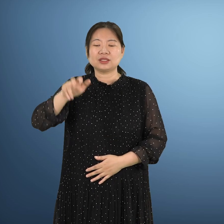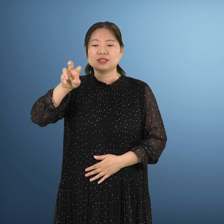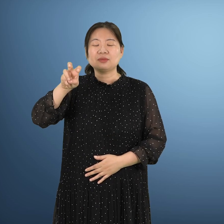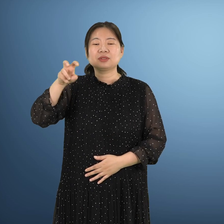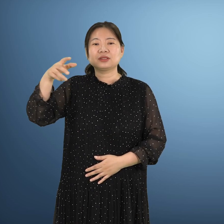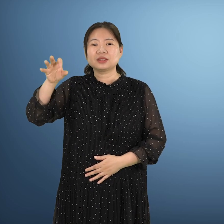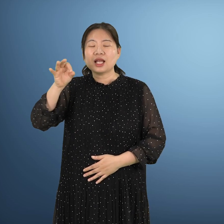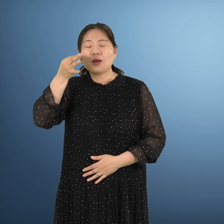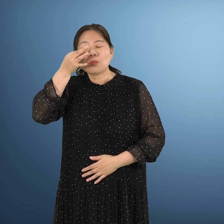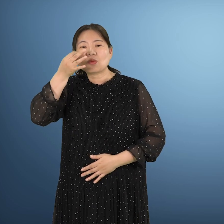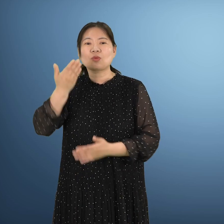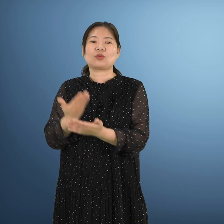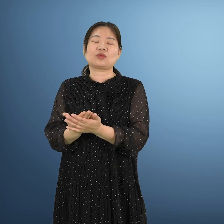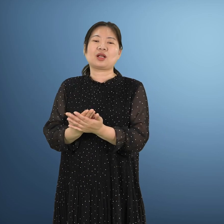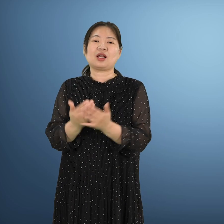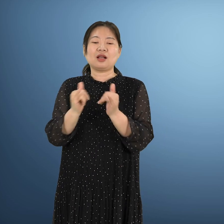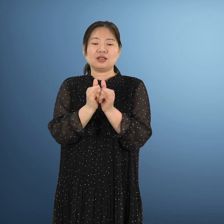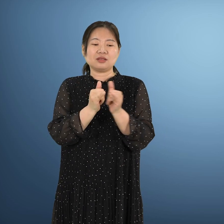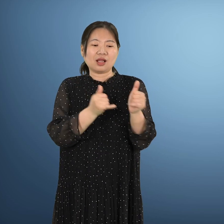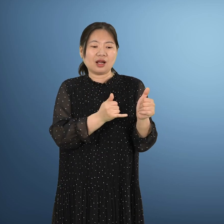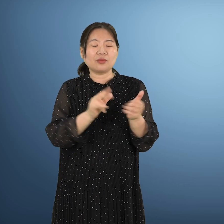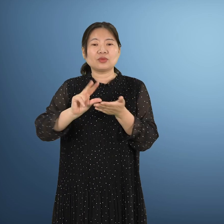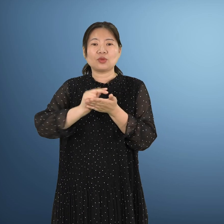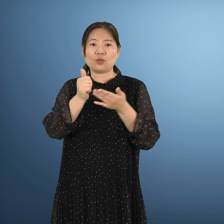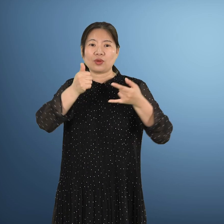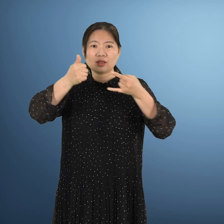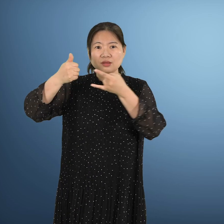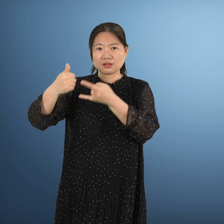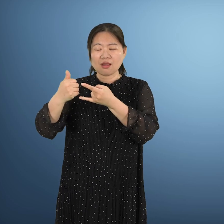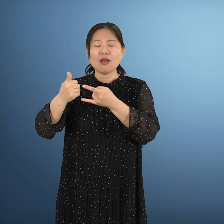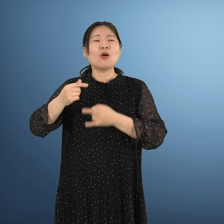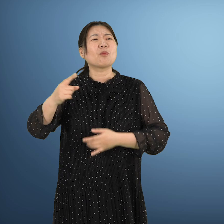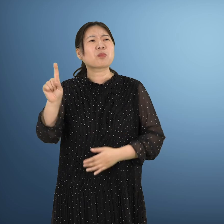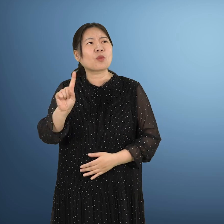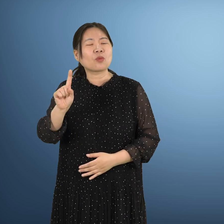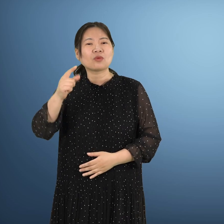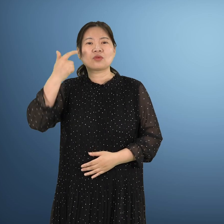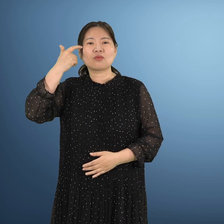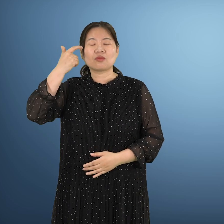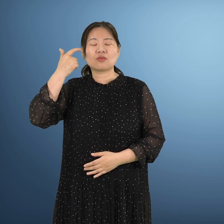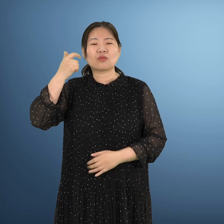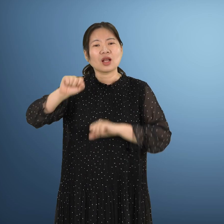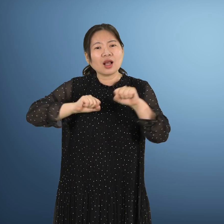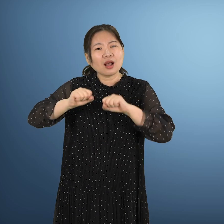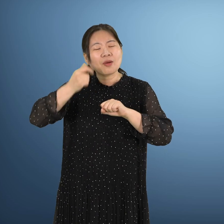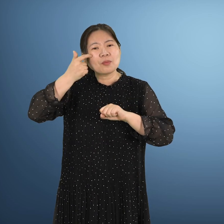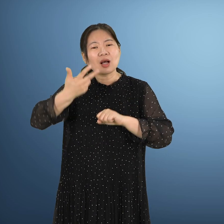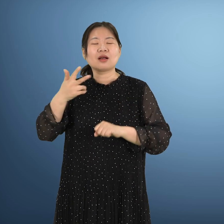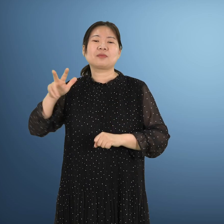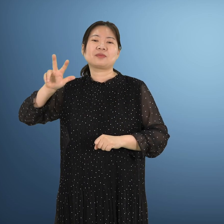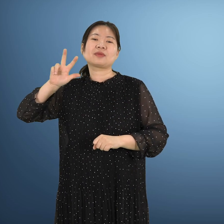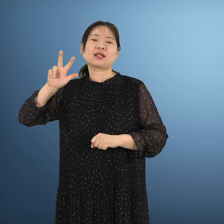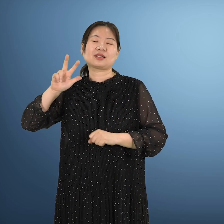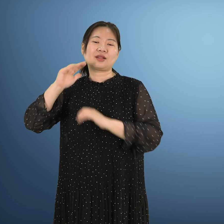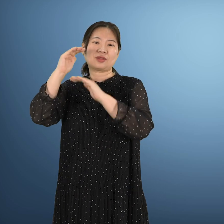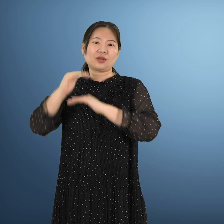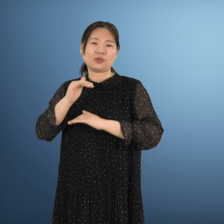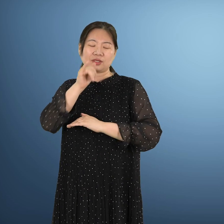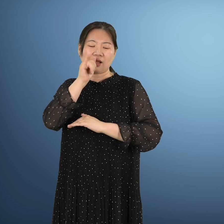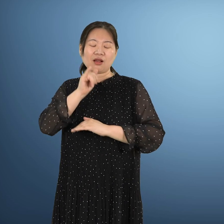띄워주세요. 사람이 여호와께 뭐하였거나, 맹세한